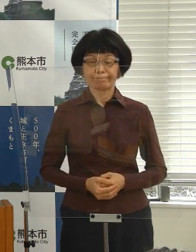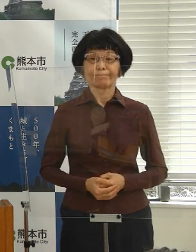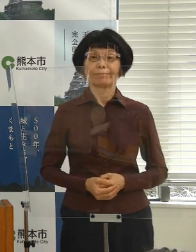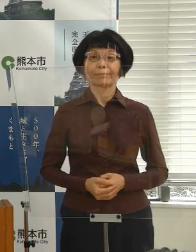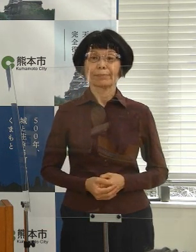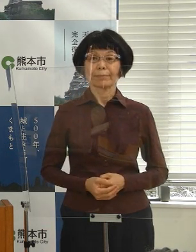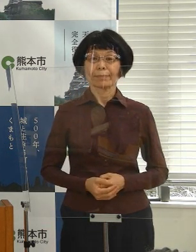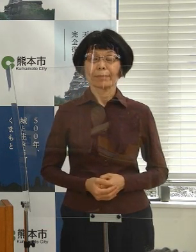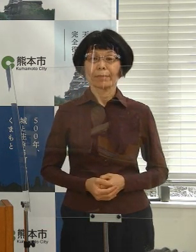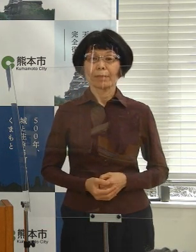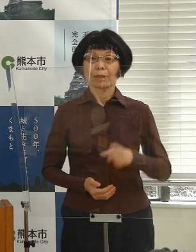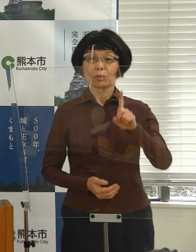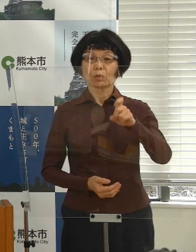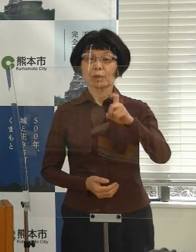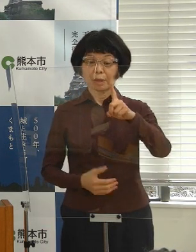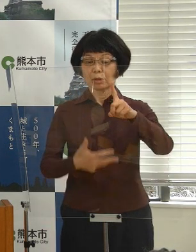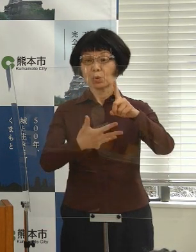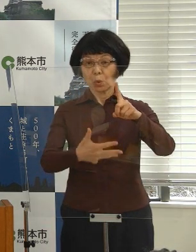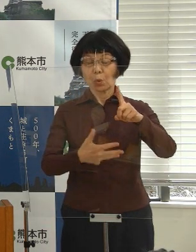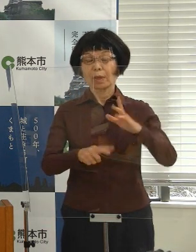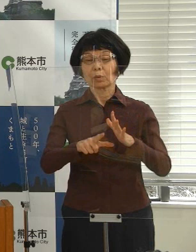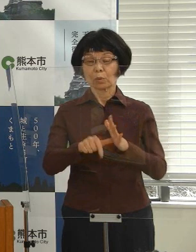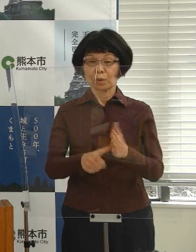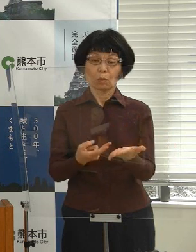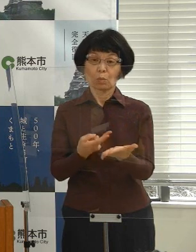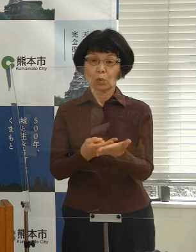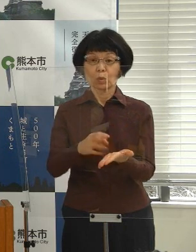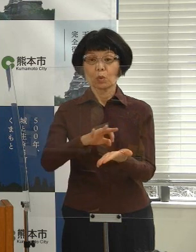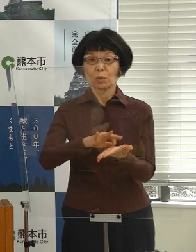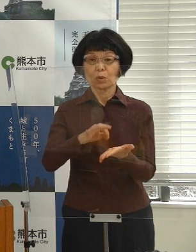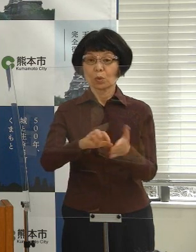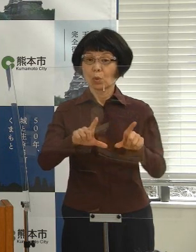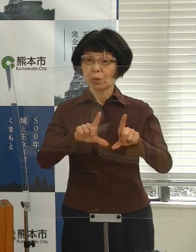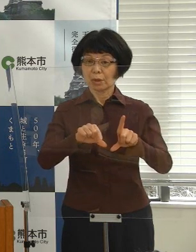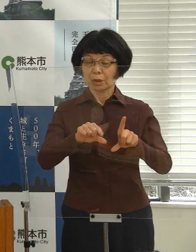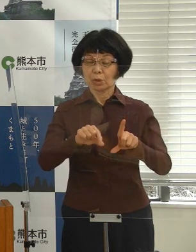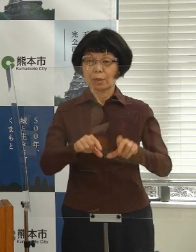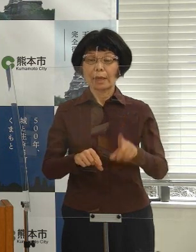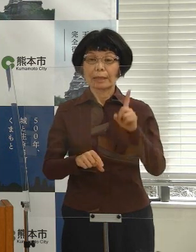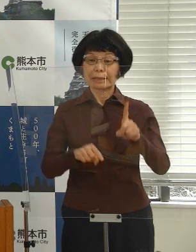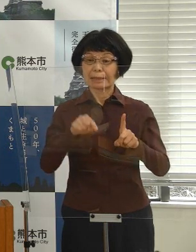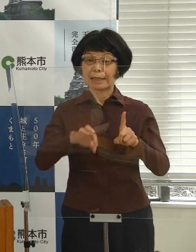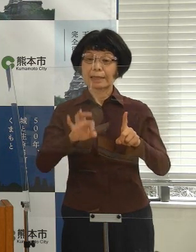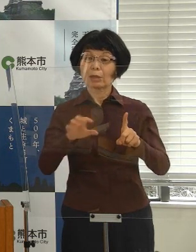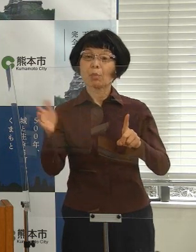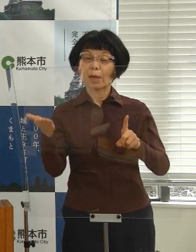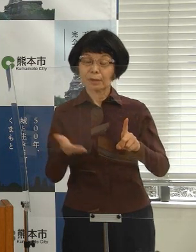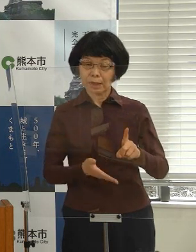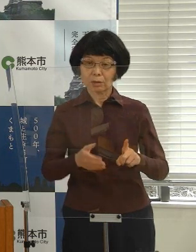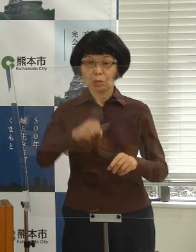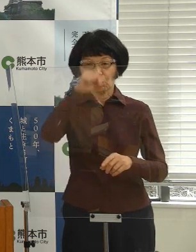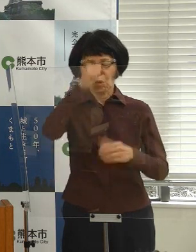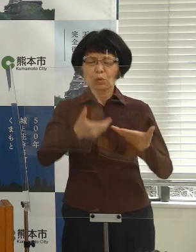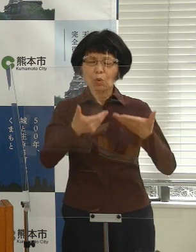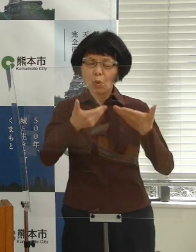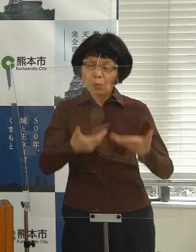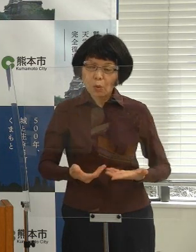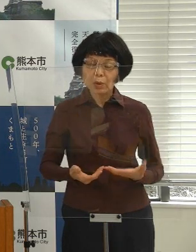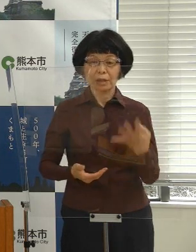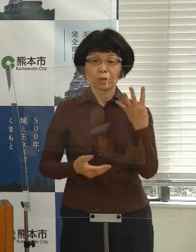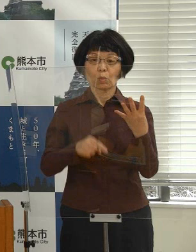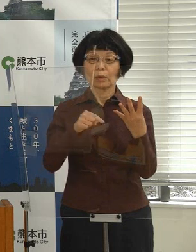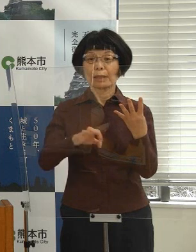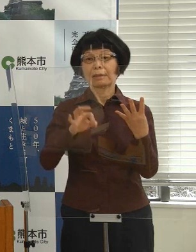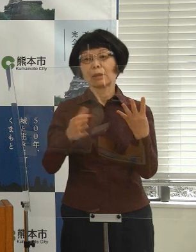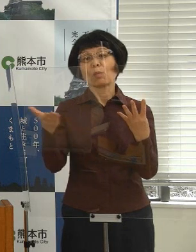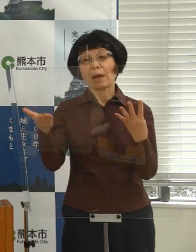8日時点で病床使用率は 1.0%、 重症病床使用率は 4.0%